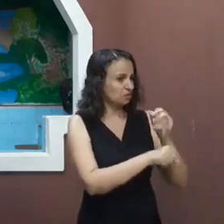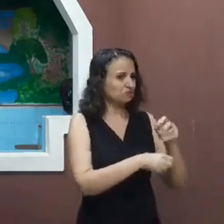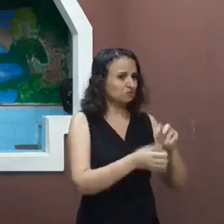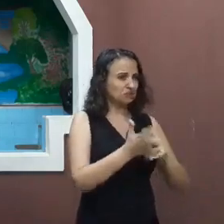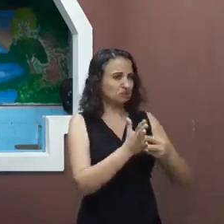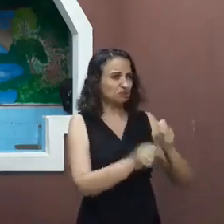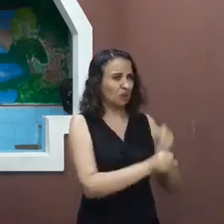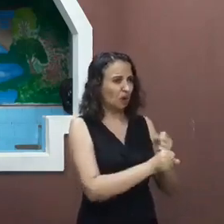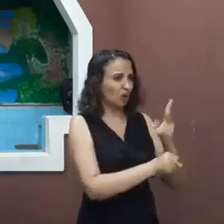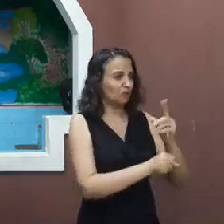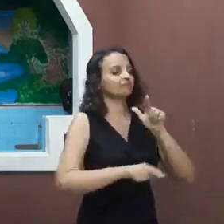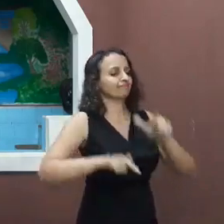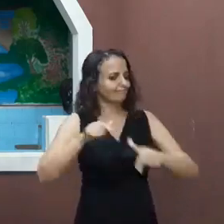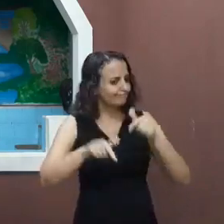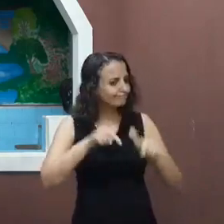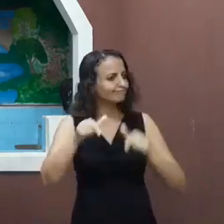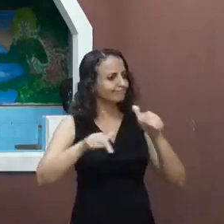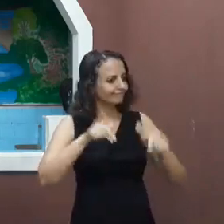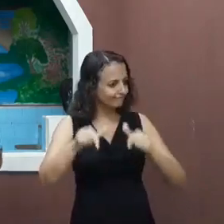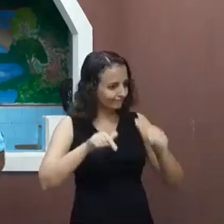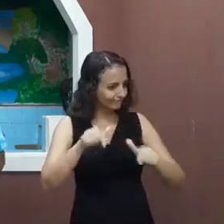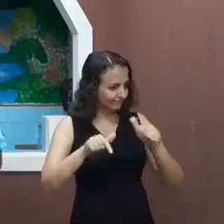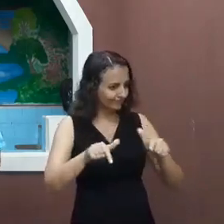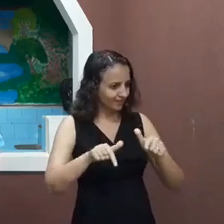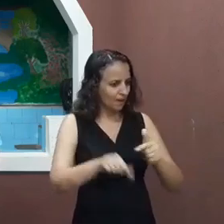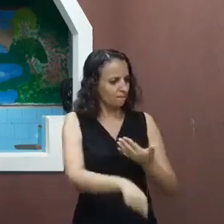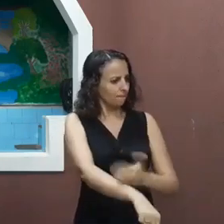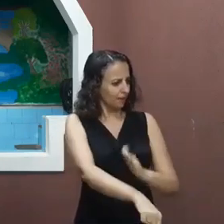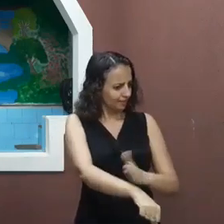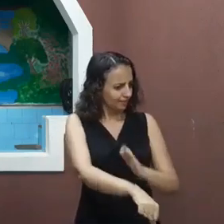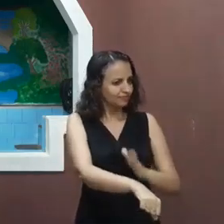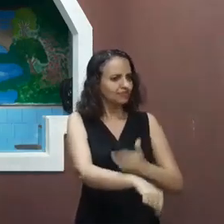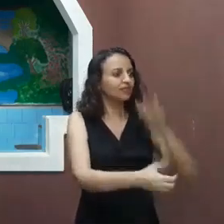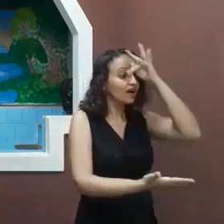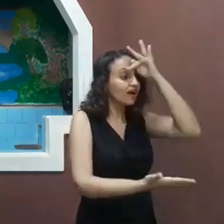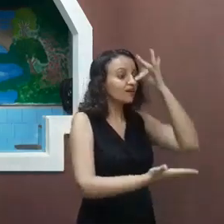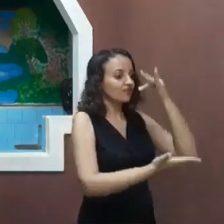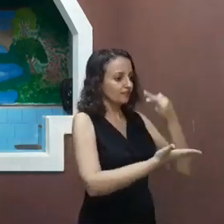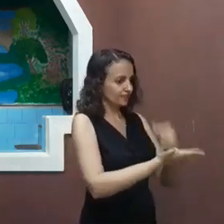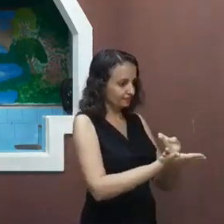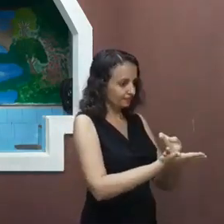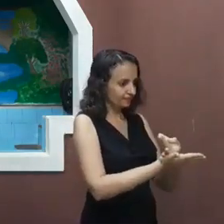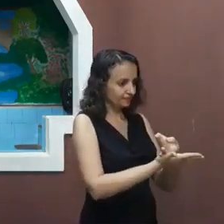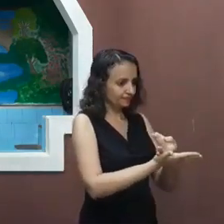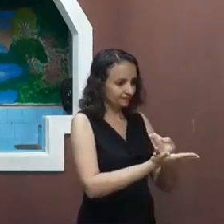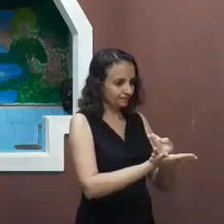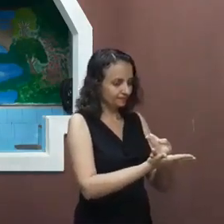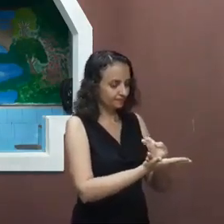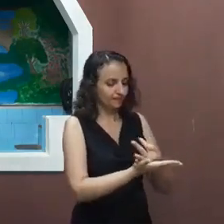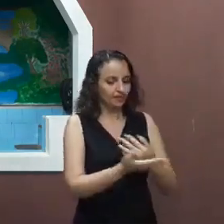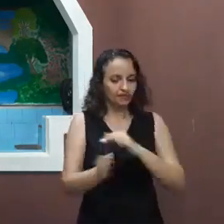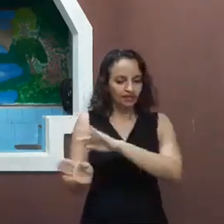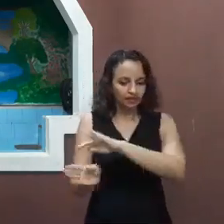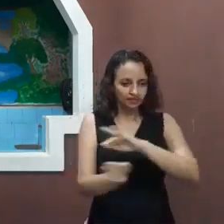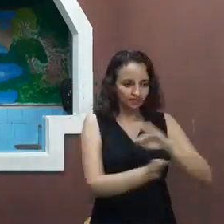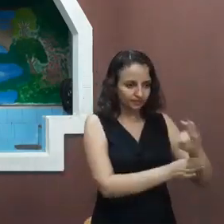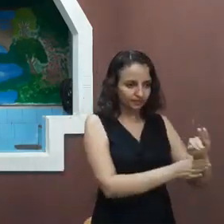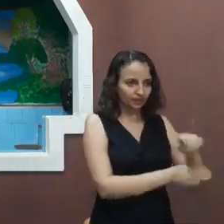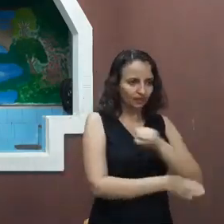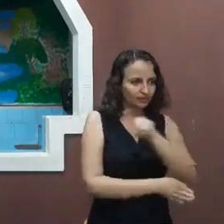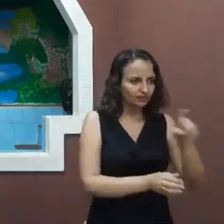de obras. Meus irmãos, capítulo 2, versículo 14. Vou esperar os